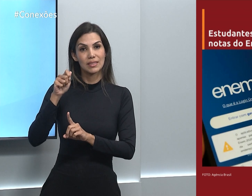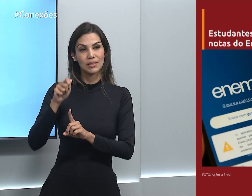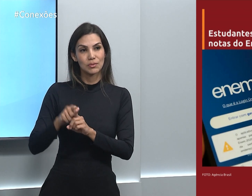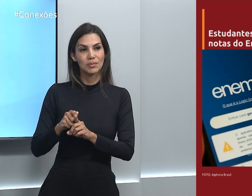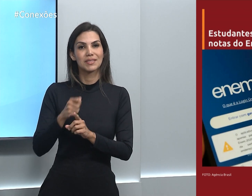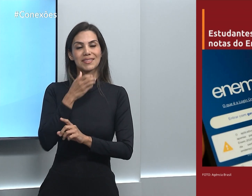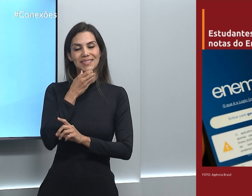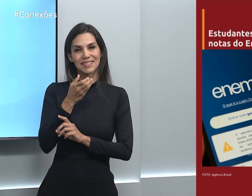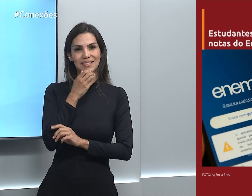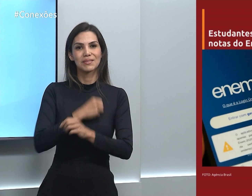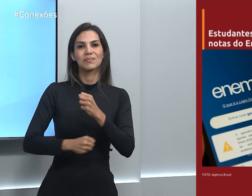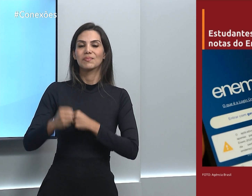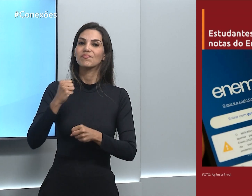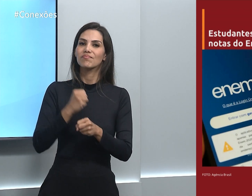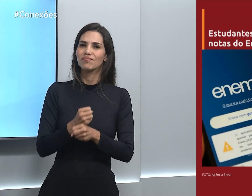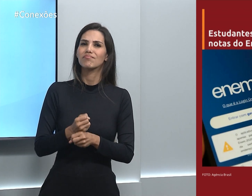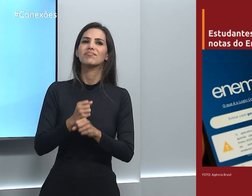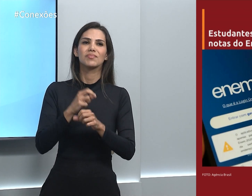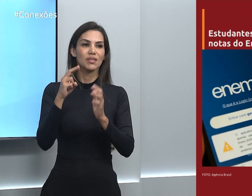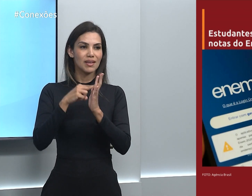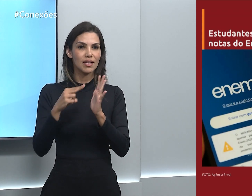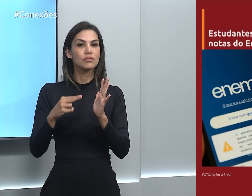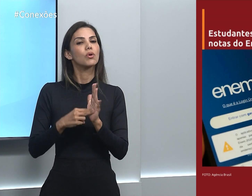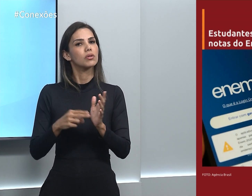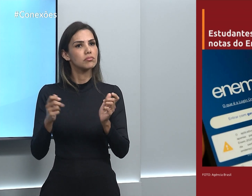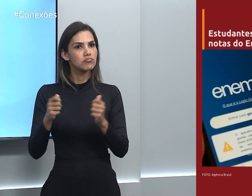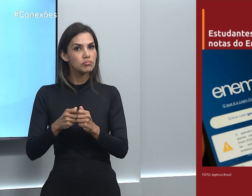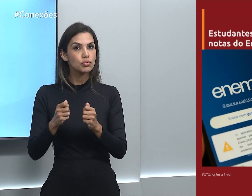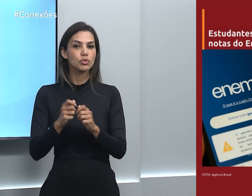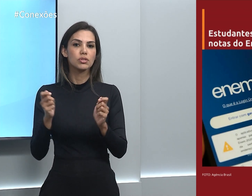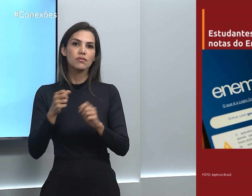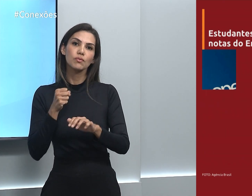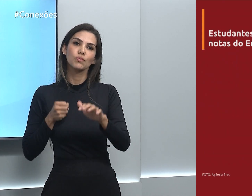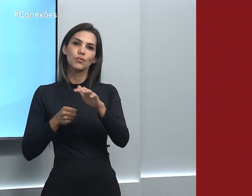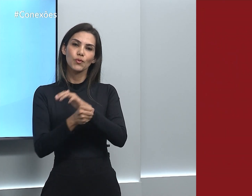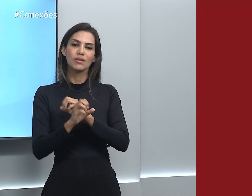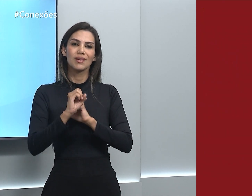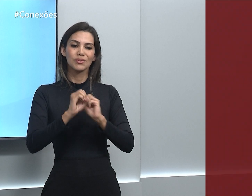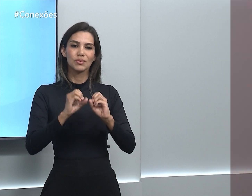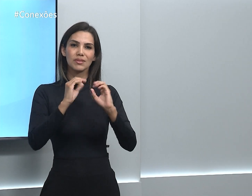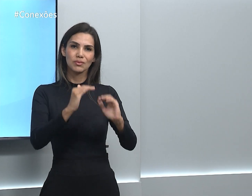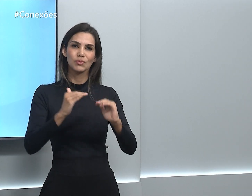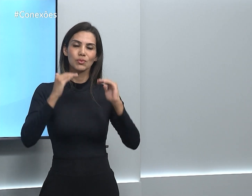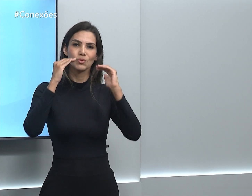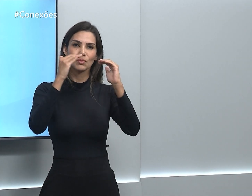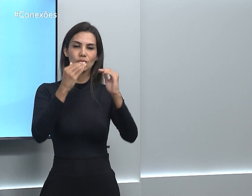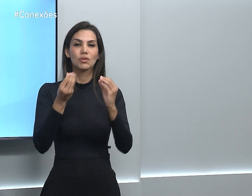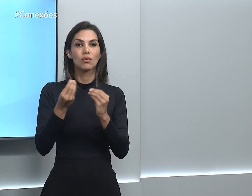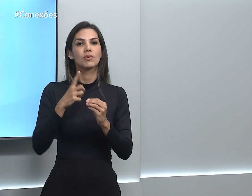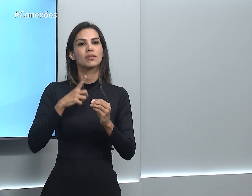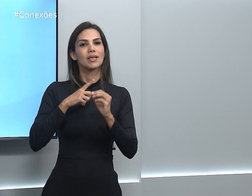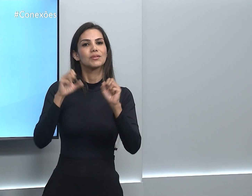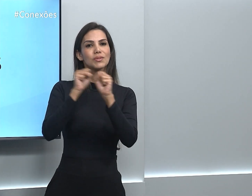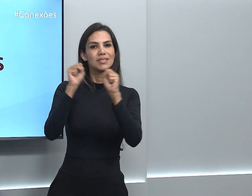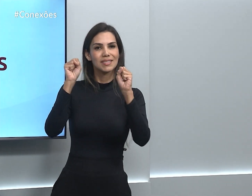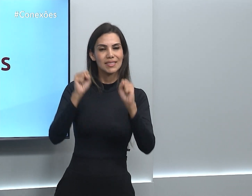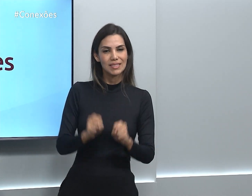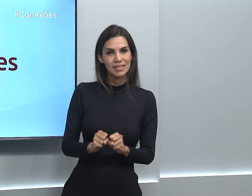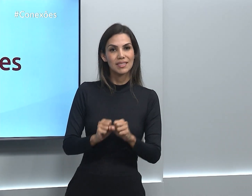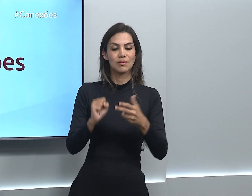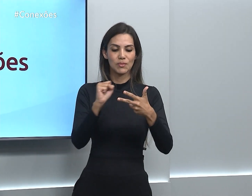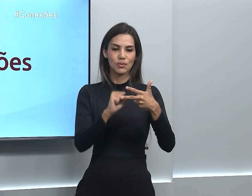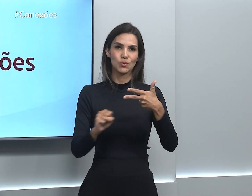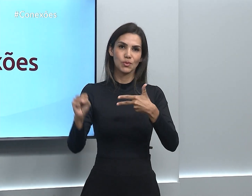passado. As notas podem ser usadas para o ingresso na educação superior pelo Sistema de Seleção Unificada, o